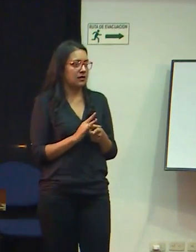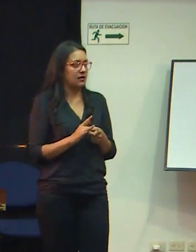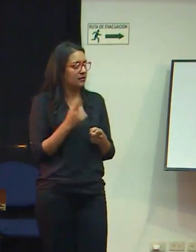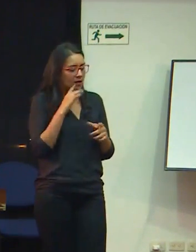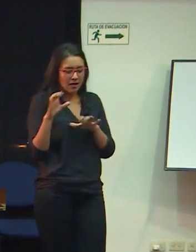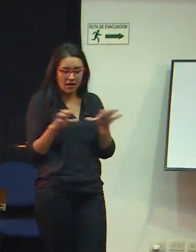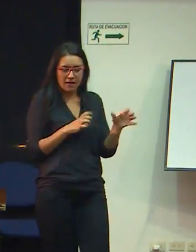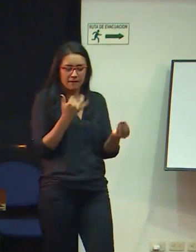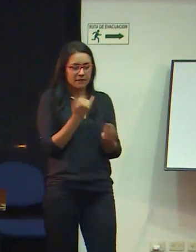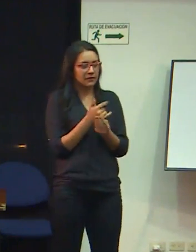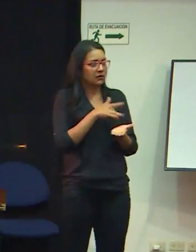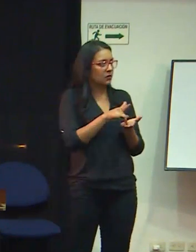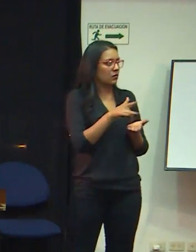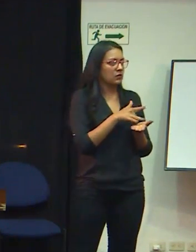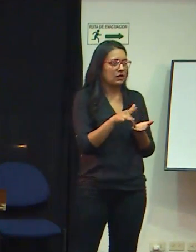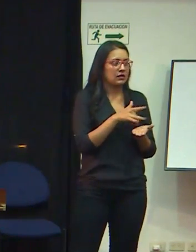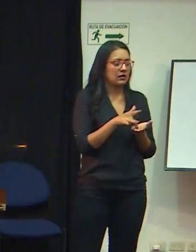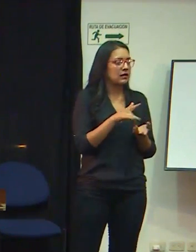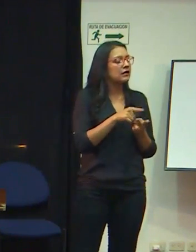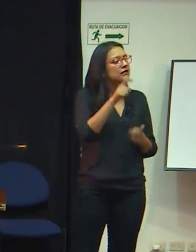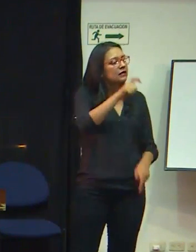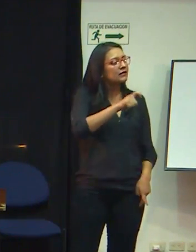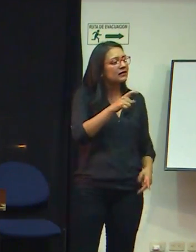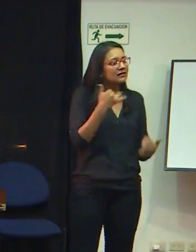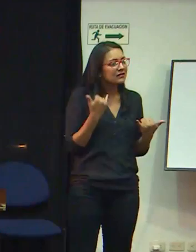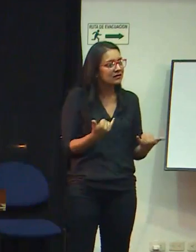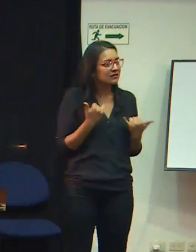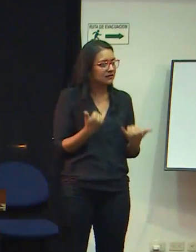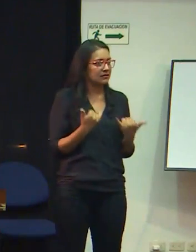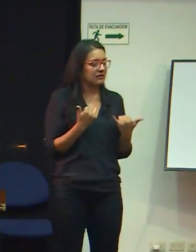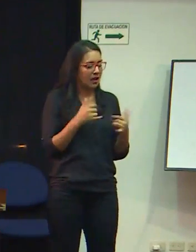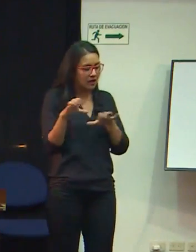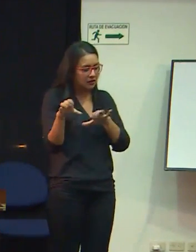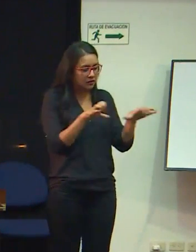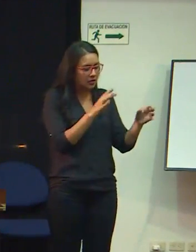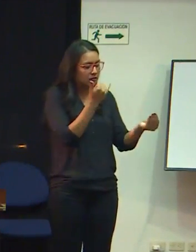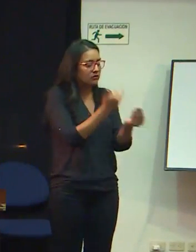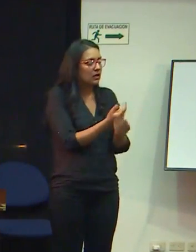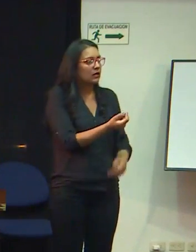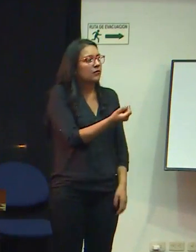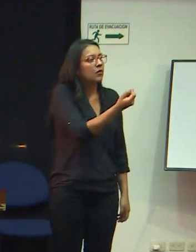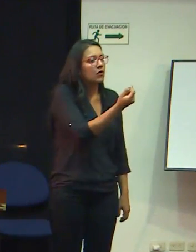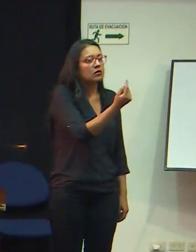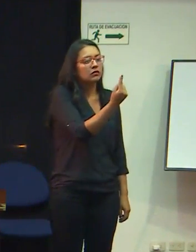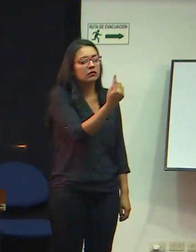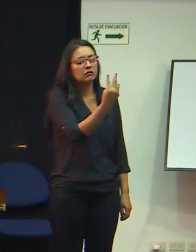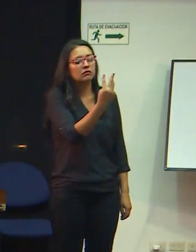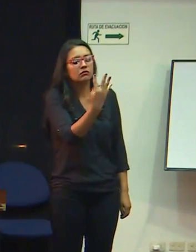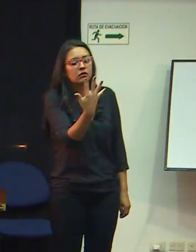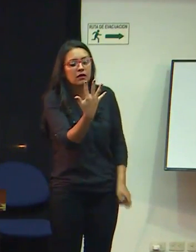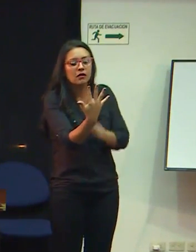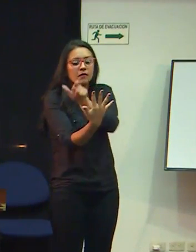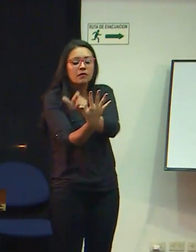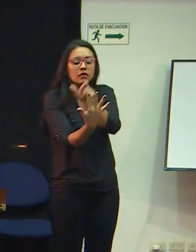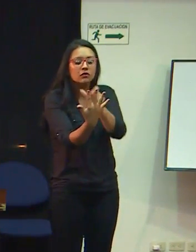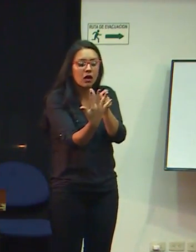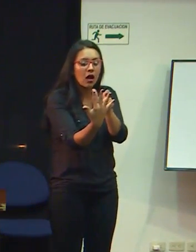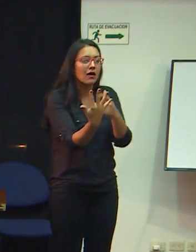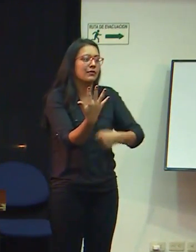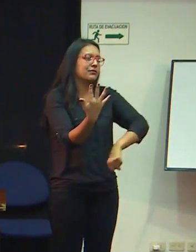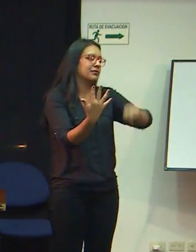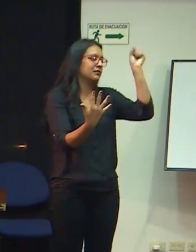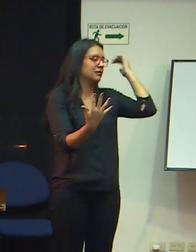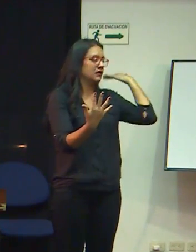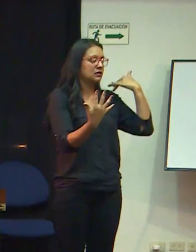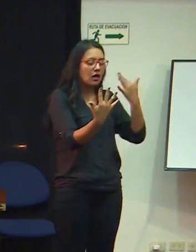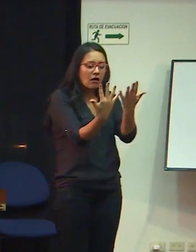a hacer acciones contundentes, es necesario hacer ya acciones que sean poco, 5 personas o 3 personas, pero ya es una ganancia